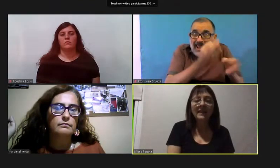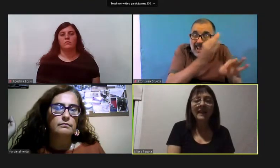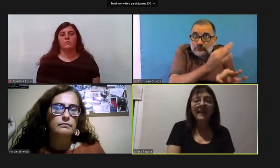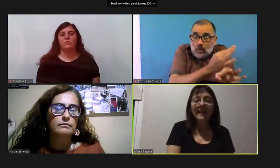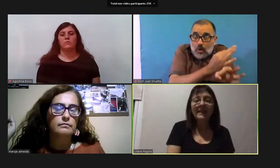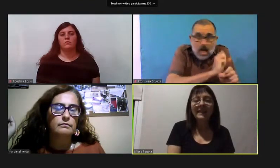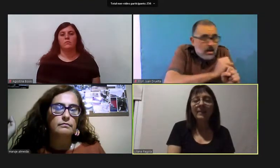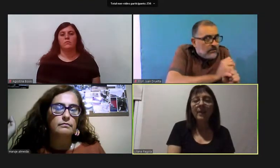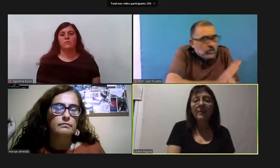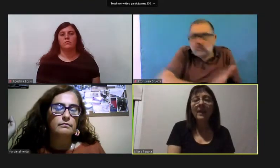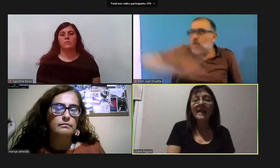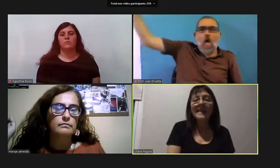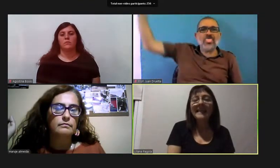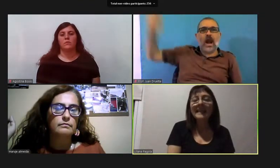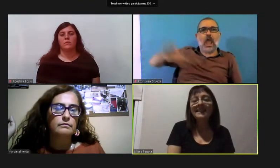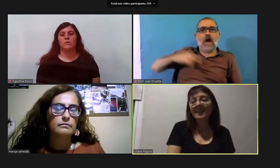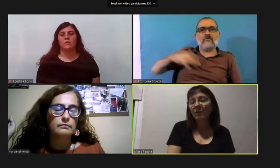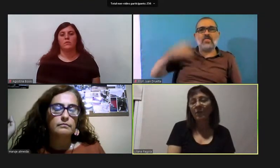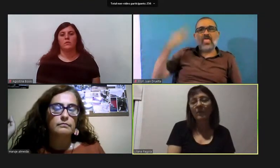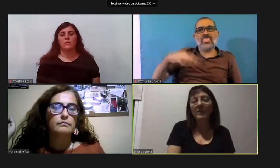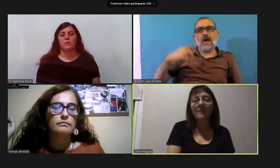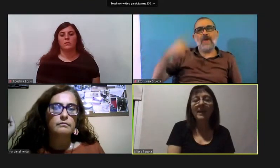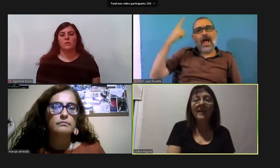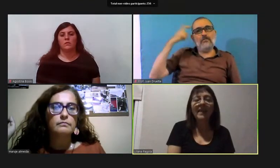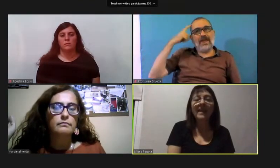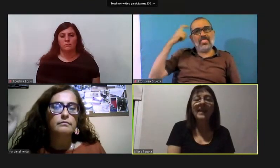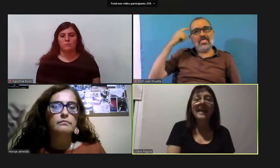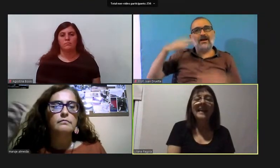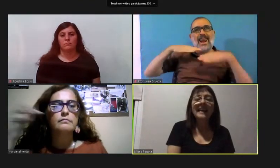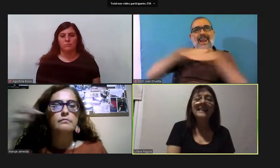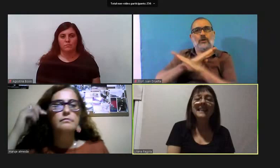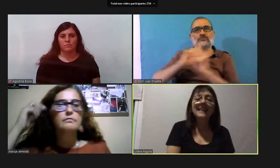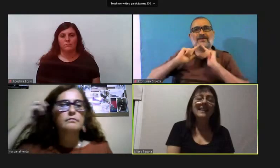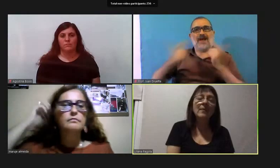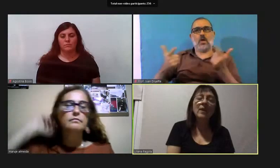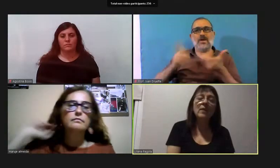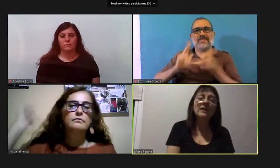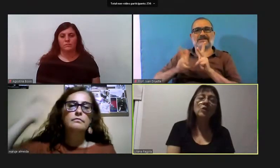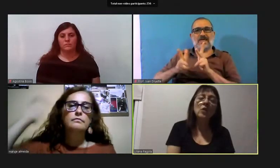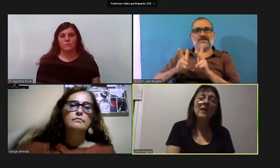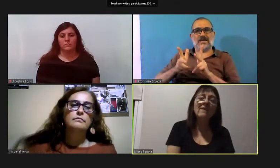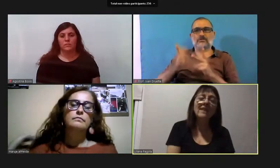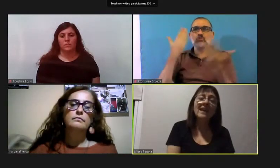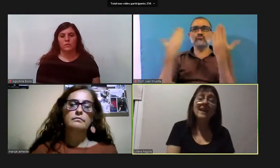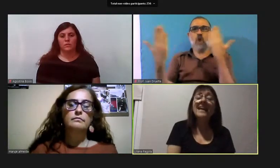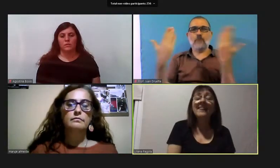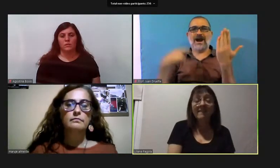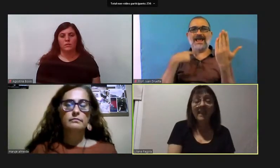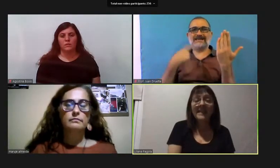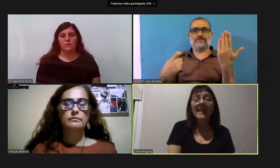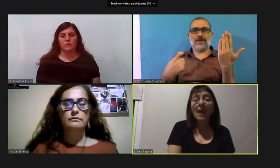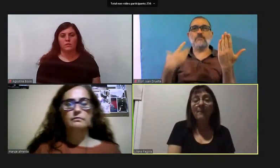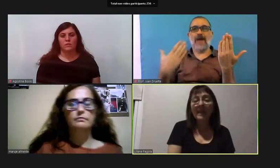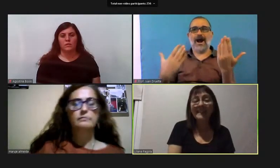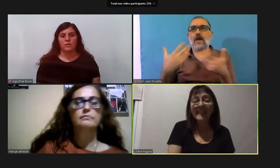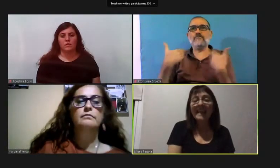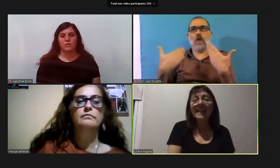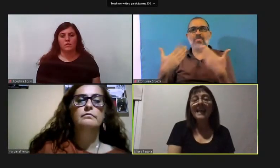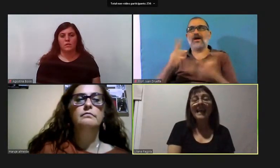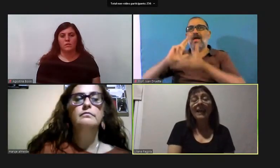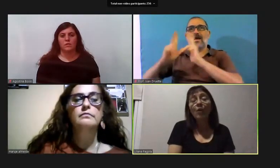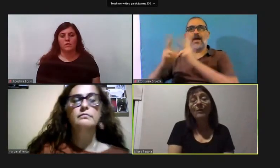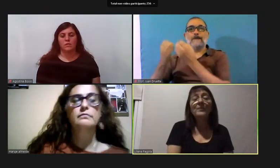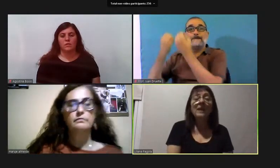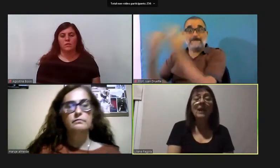sordas que desde bebé ingresan o de muy temprana edad ingresan, digamos, y durante toda la vida deberían